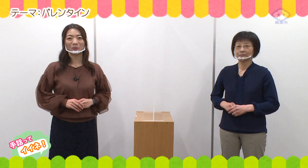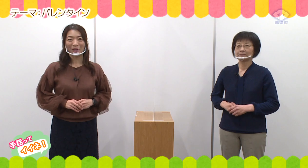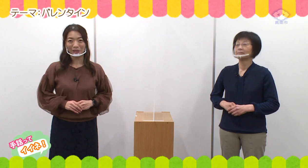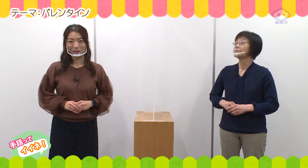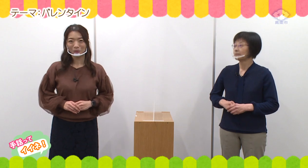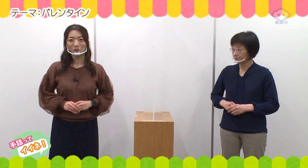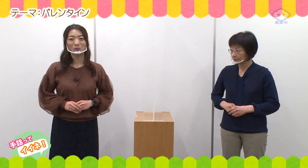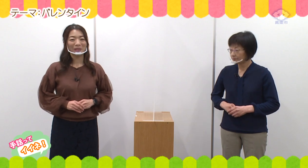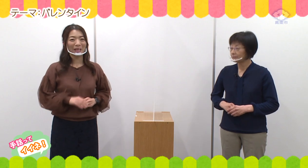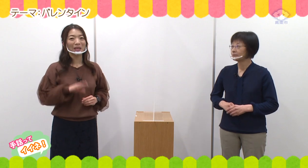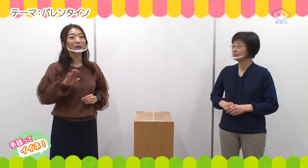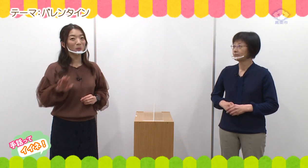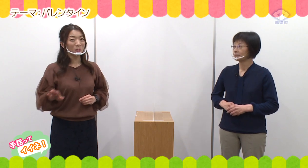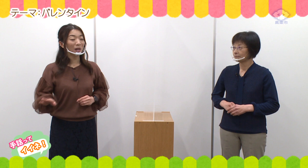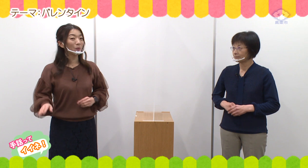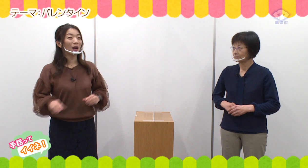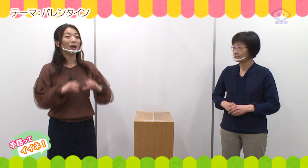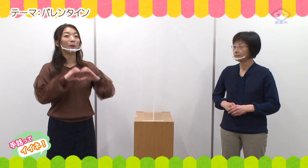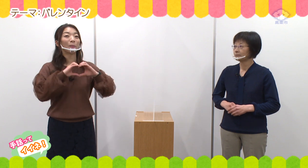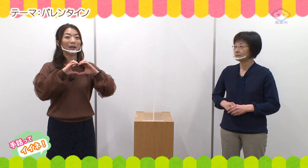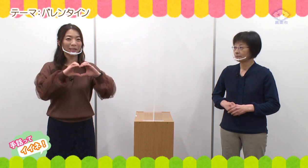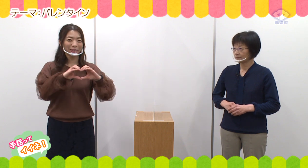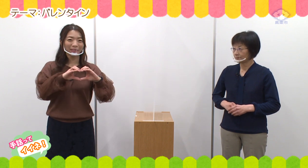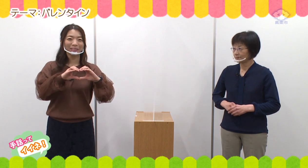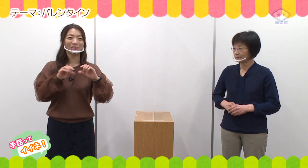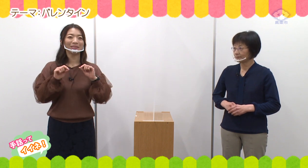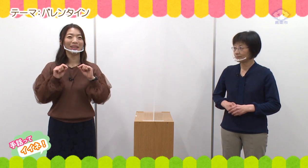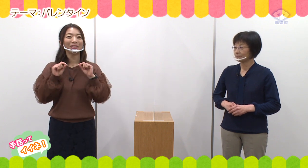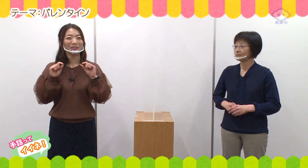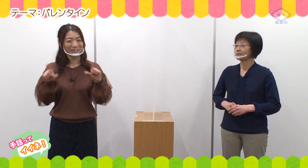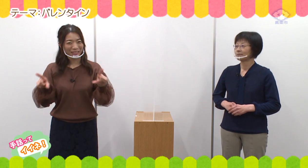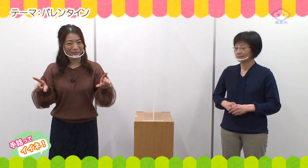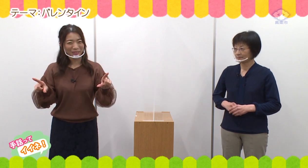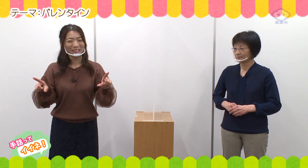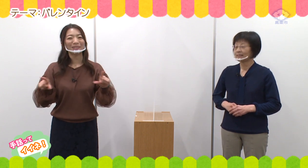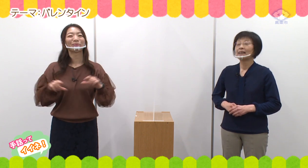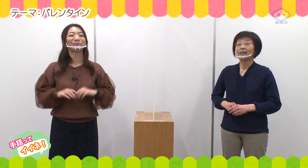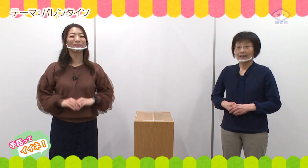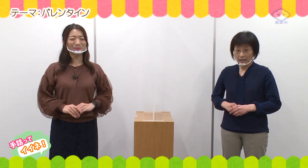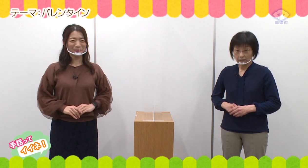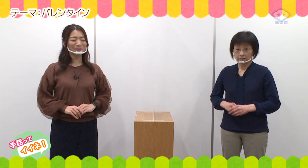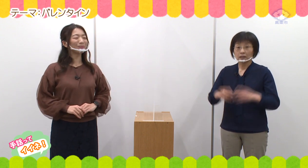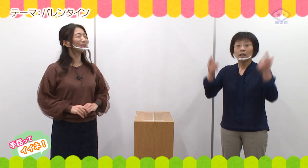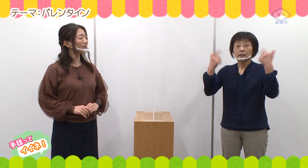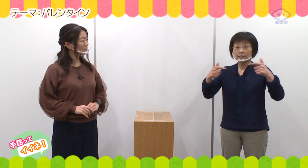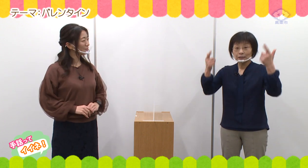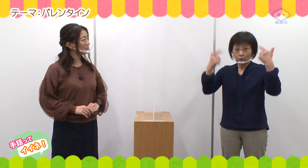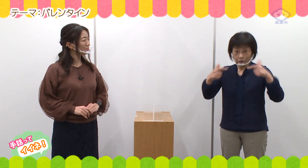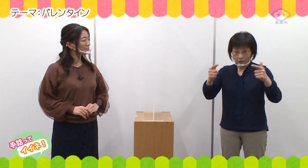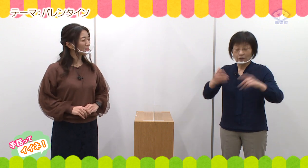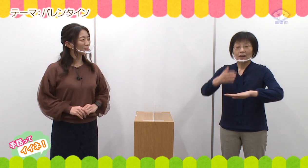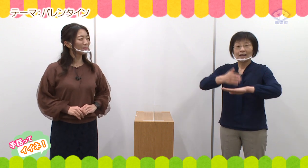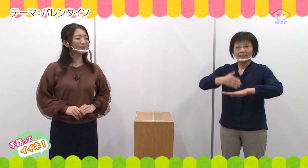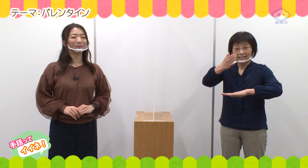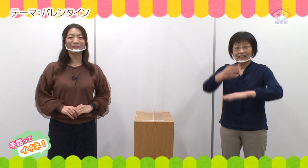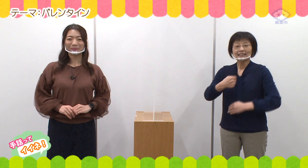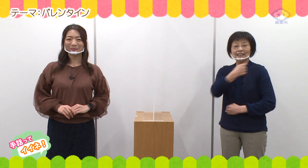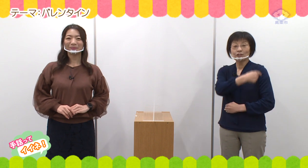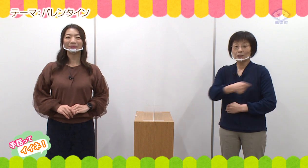はい、ということで今回はバレンタインについてお伝えしました。 はい、いつもの感謝の気持